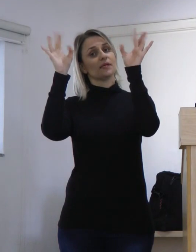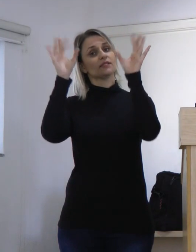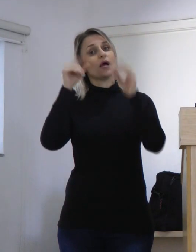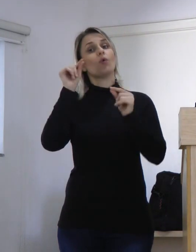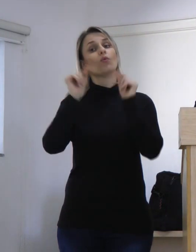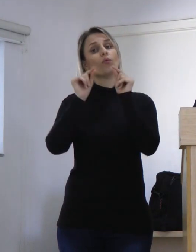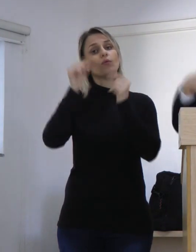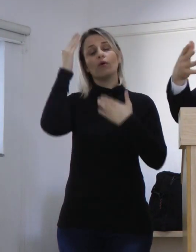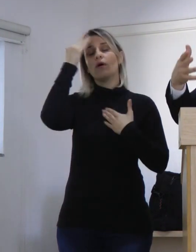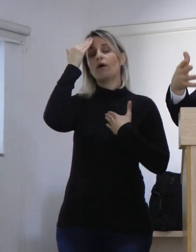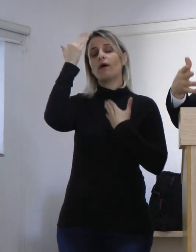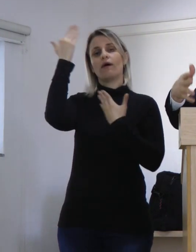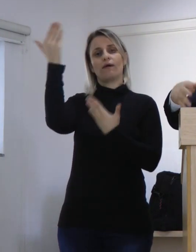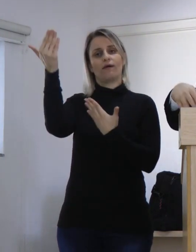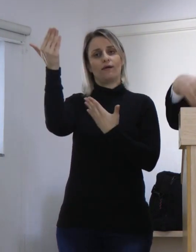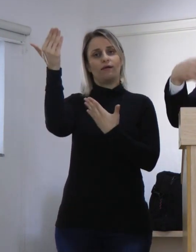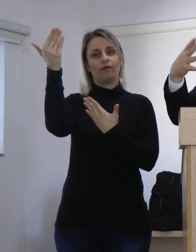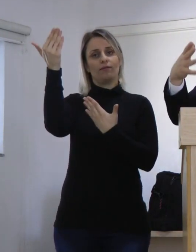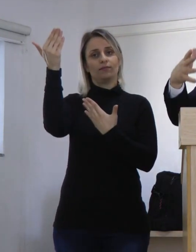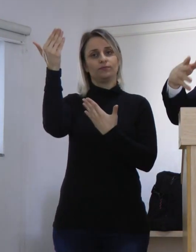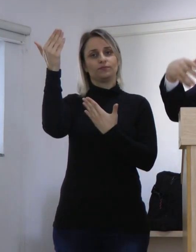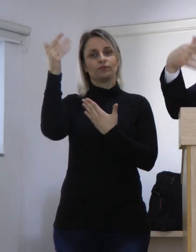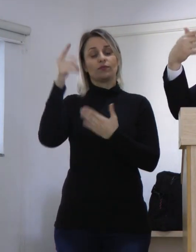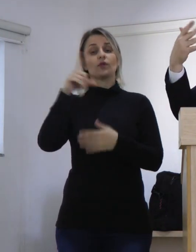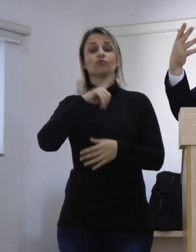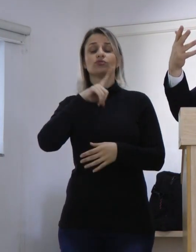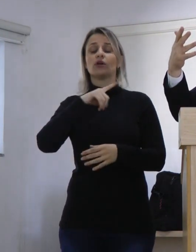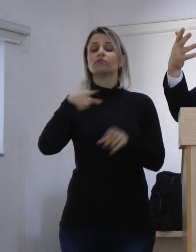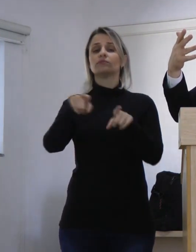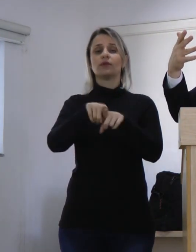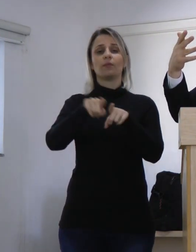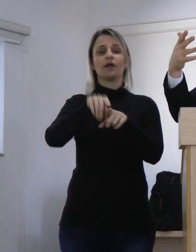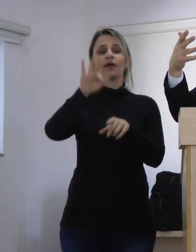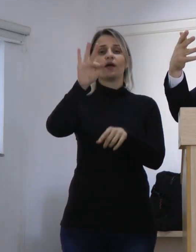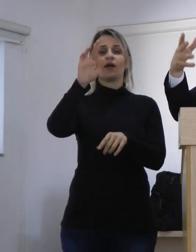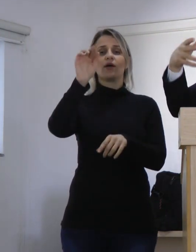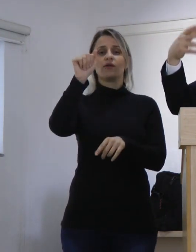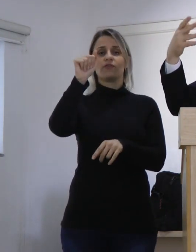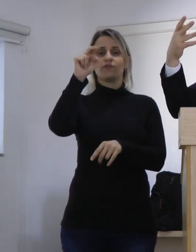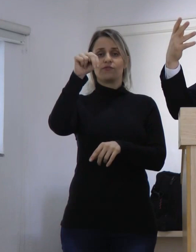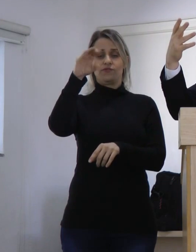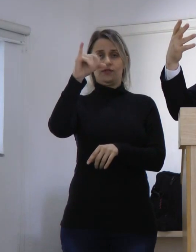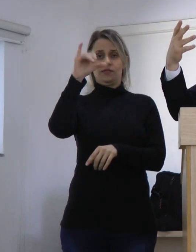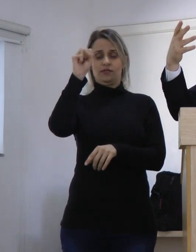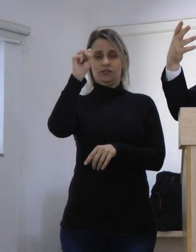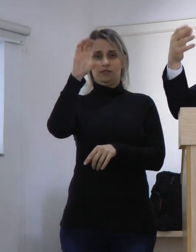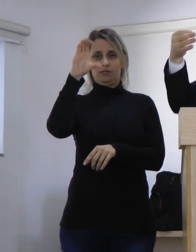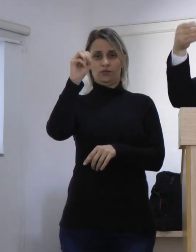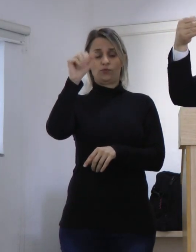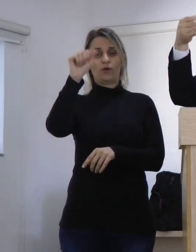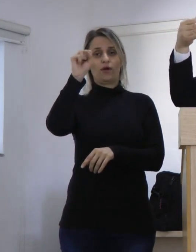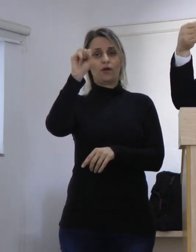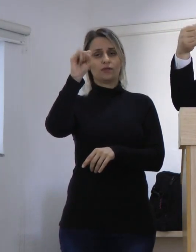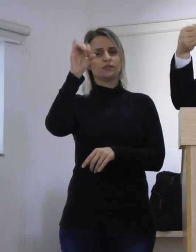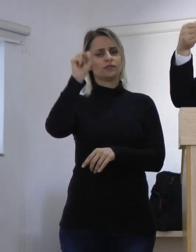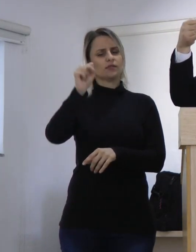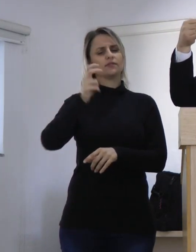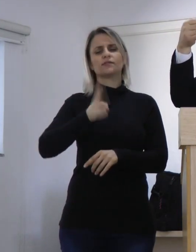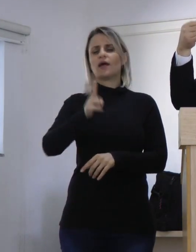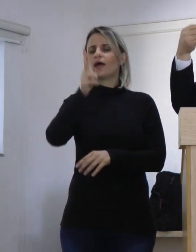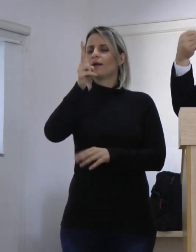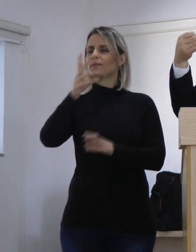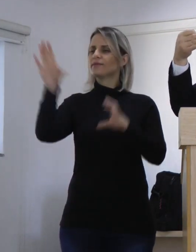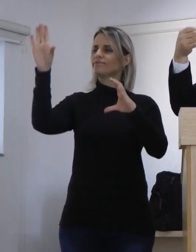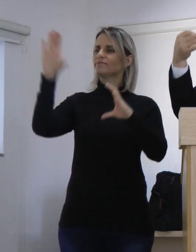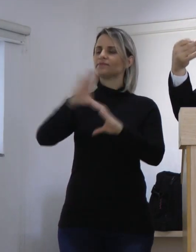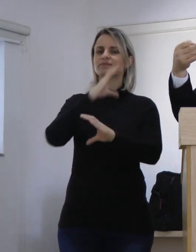felicidade. Francisco de Assis vivia cantando, louvando, entoando cânticos, agradecendo a